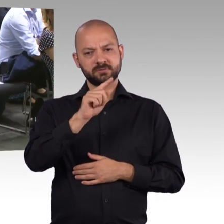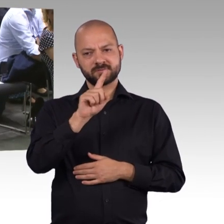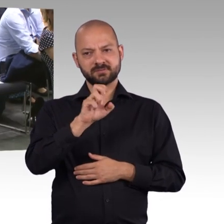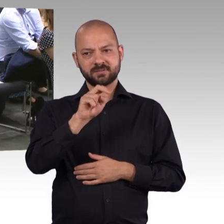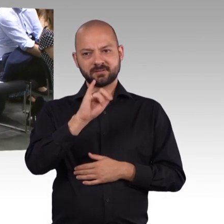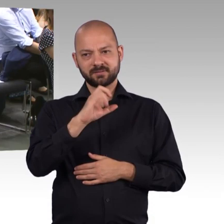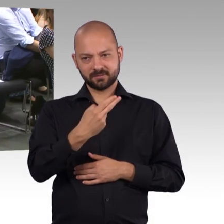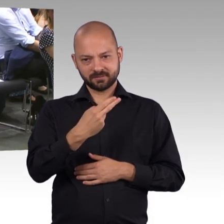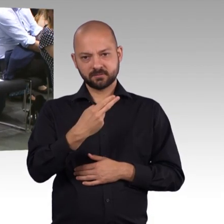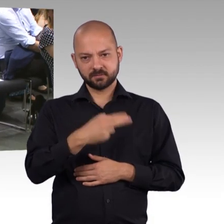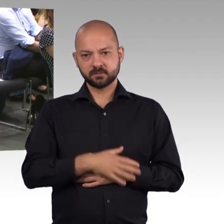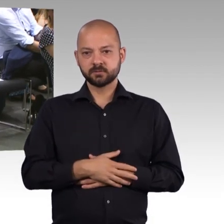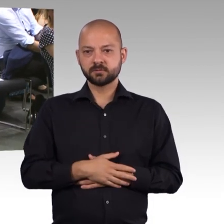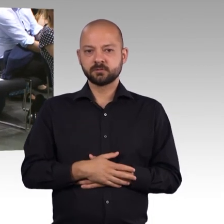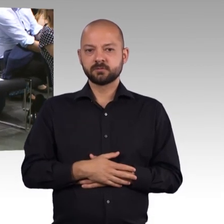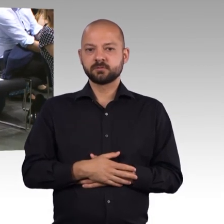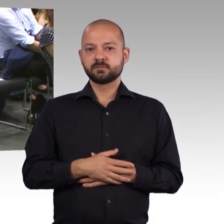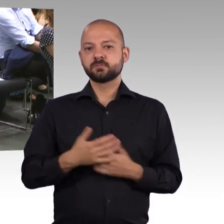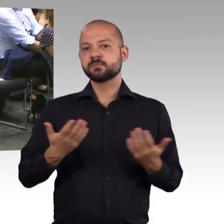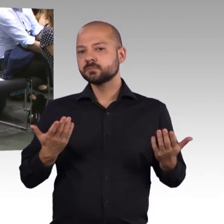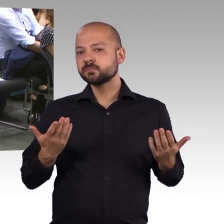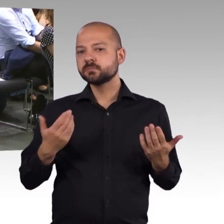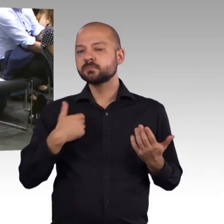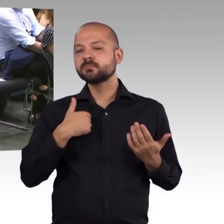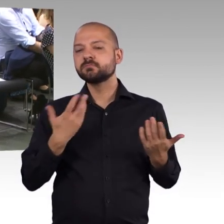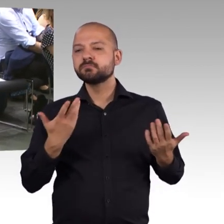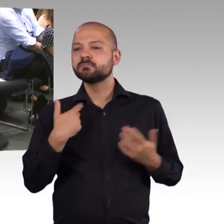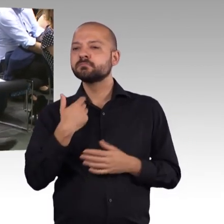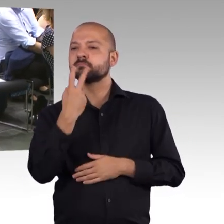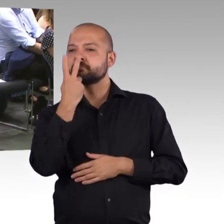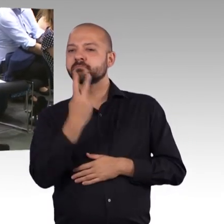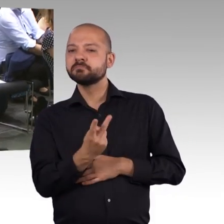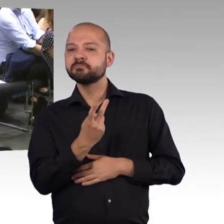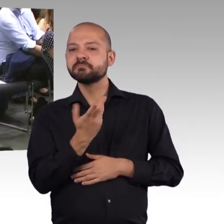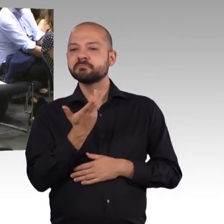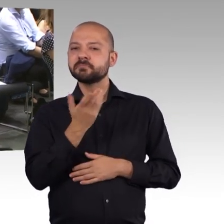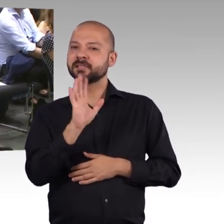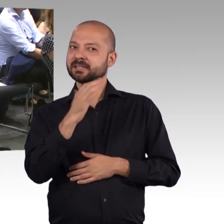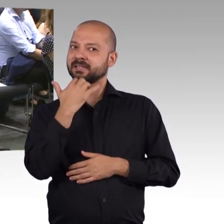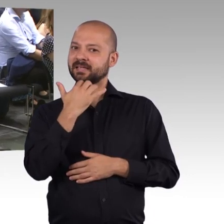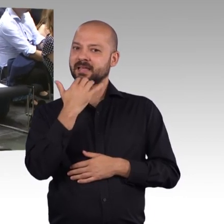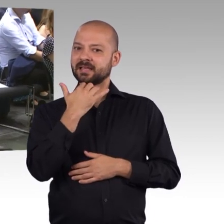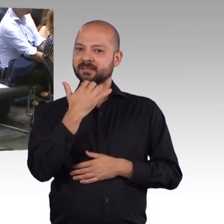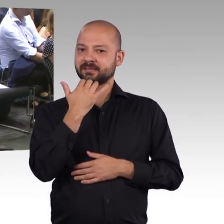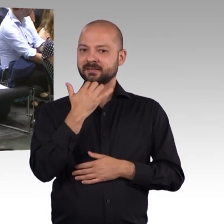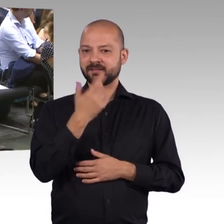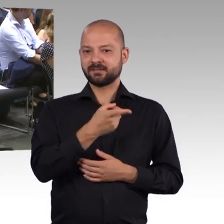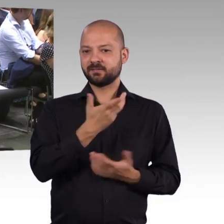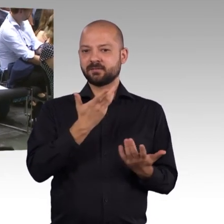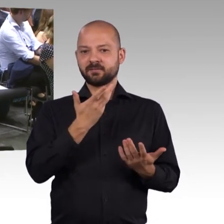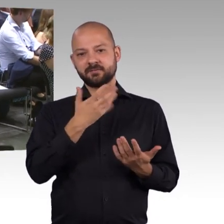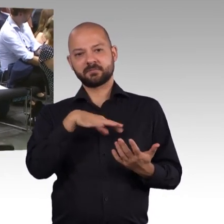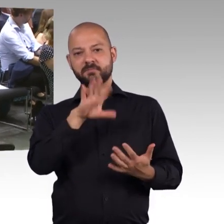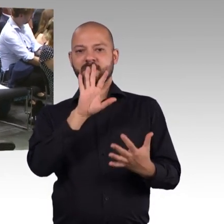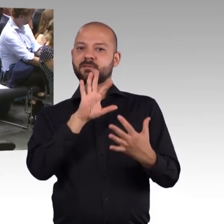Ich hätte mir je Zustimmung in Ihrer Fraktion. So, hätten wir das auch geklärt. Ich hätte mir schon ein